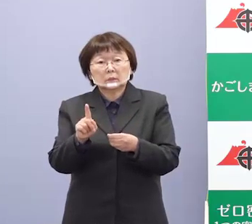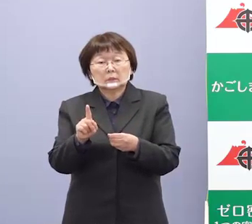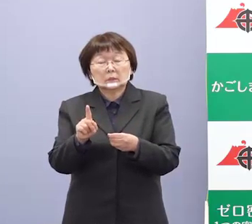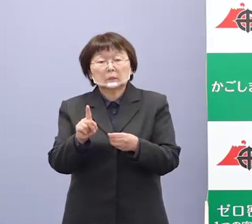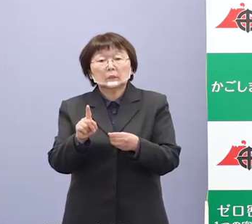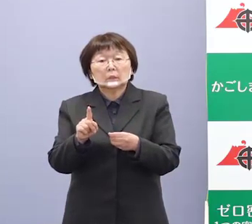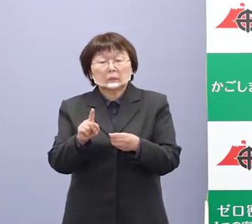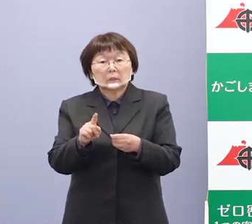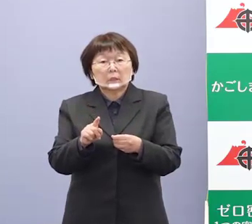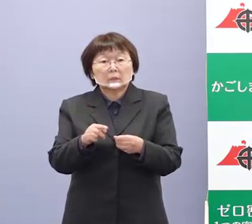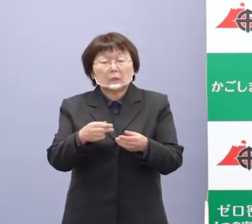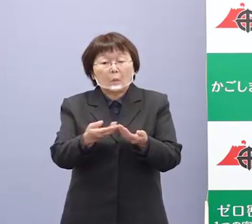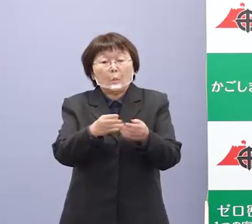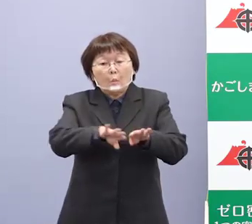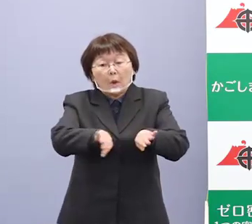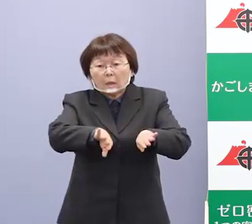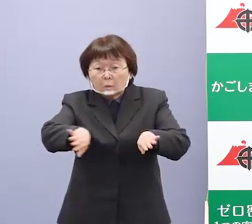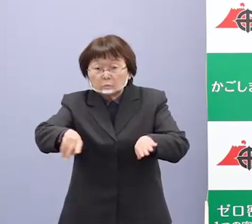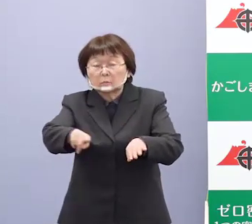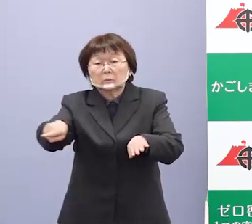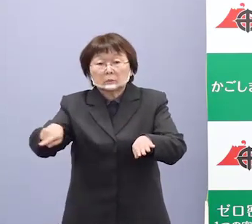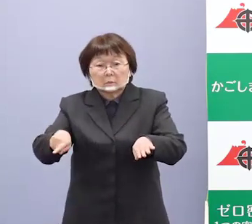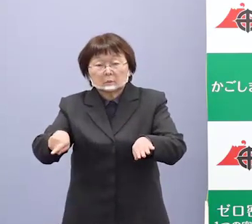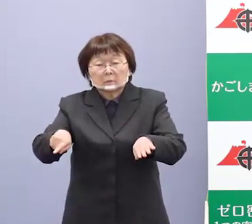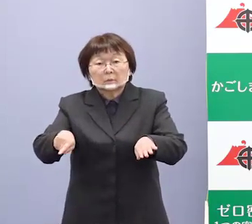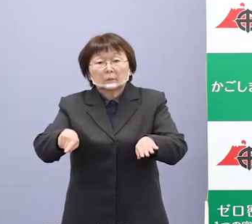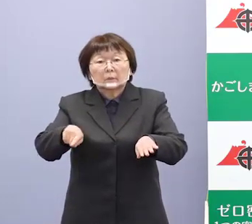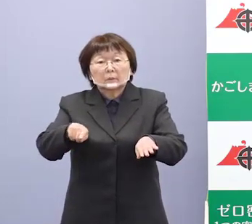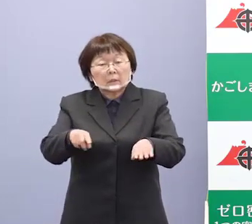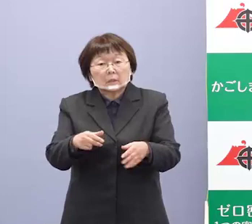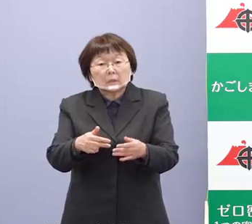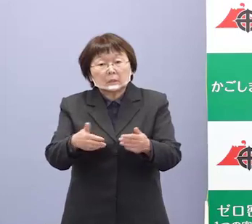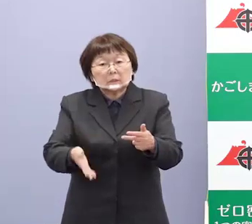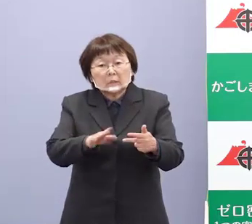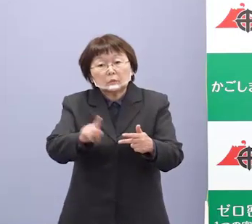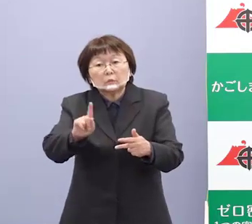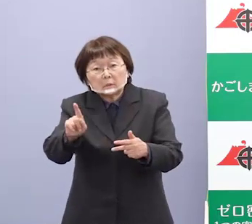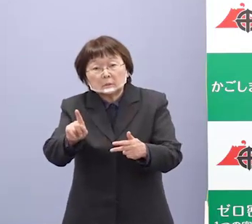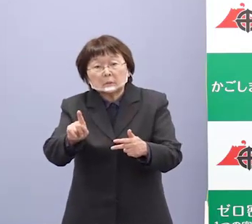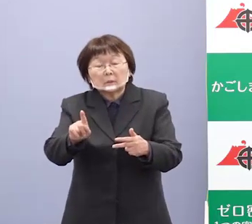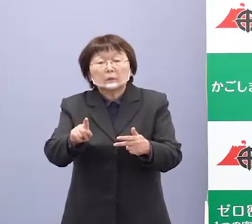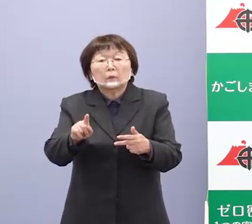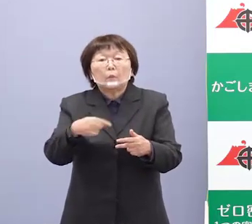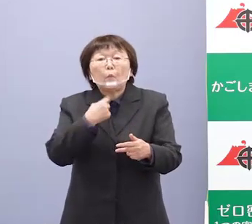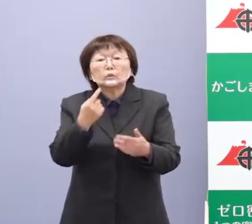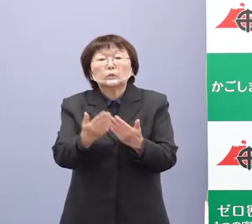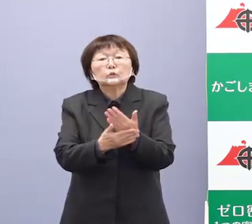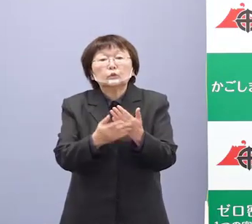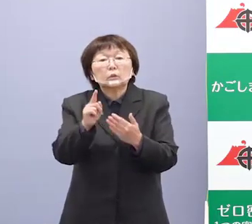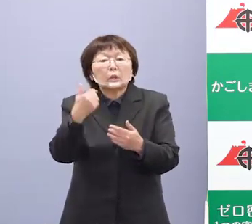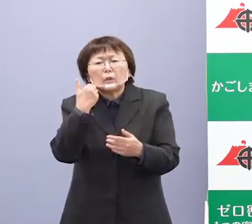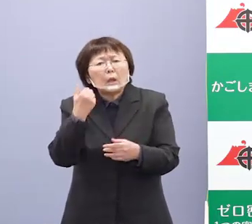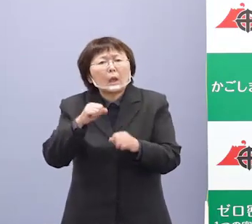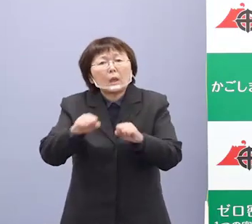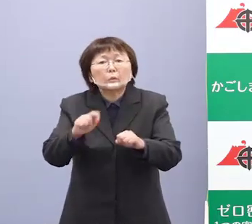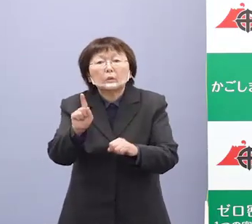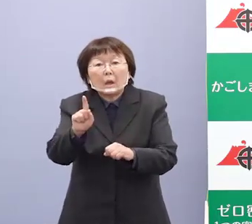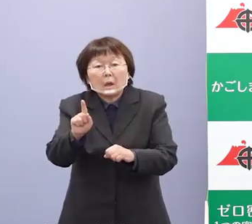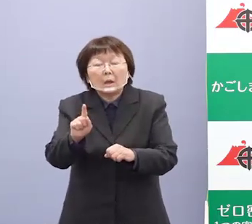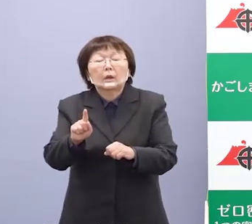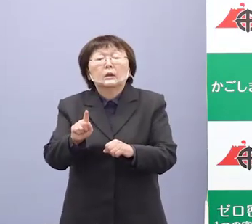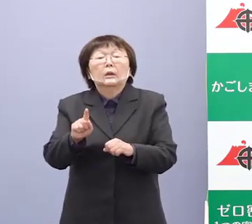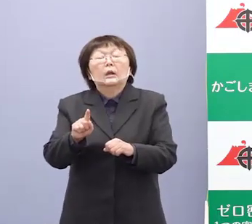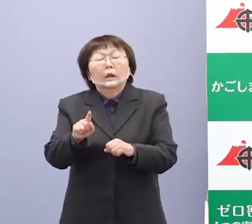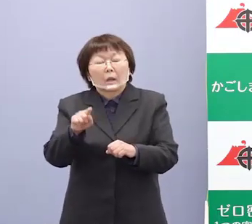ーニング、そしてそのゾーニングを満たす施設は何なのか、そしてもう一つ重要なことは、それを誰がやるのか